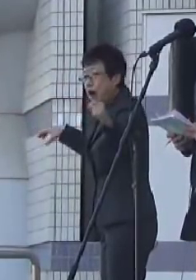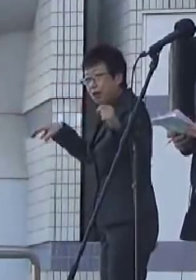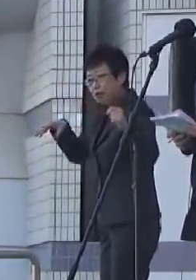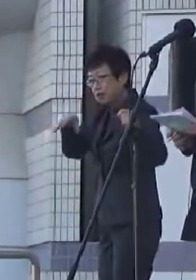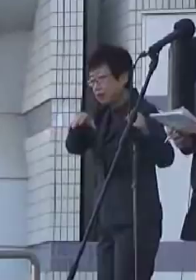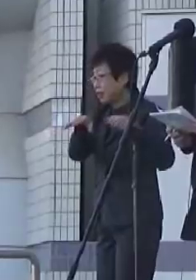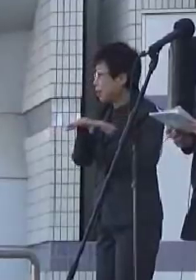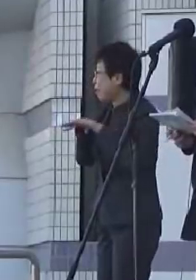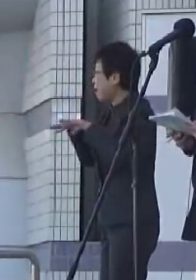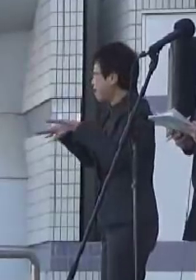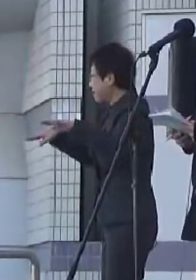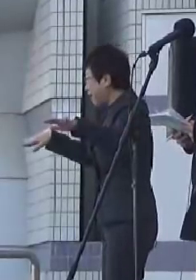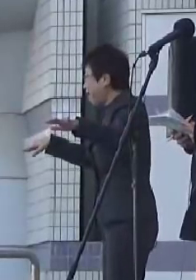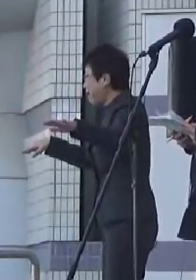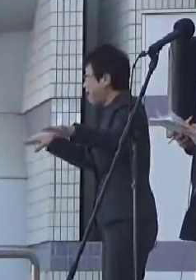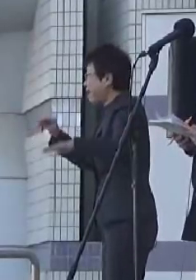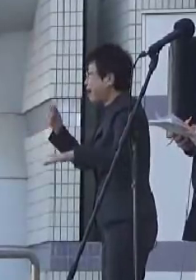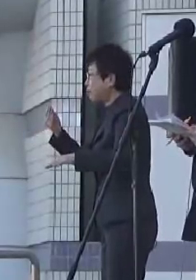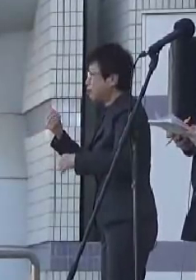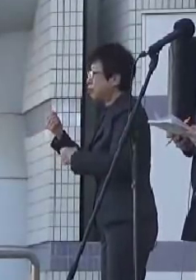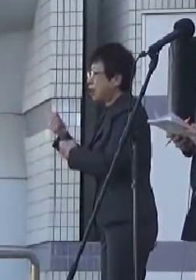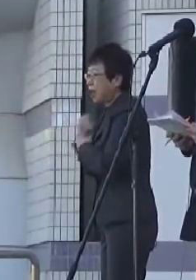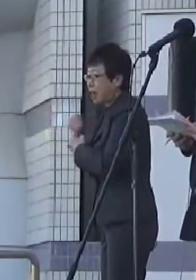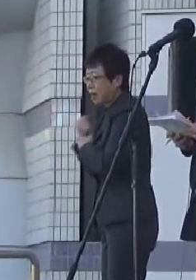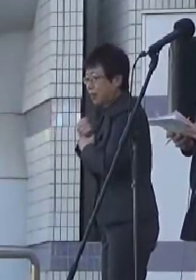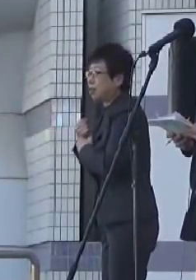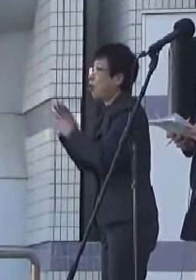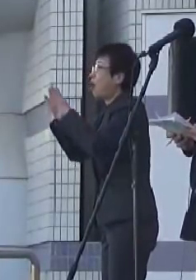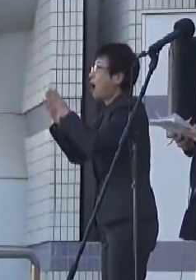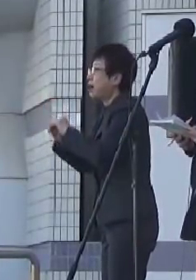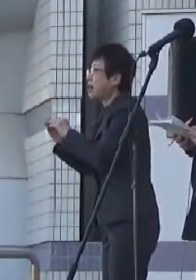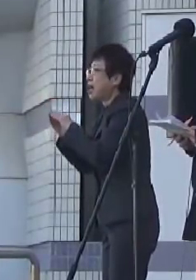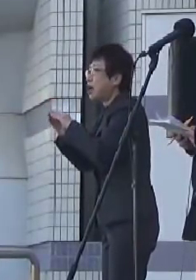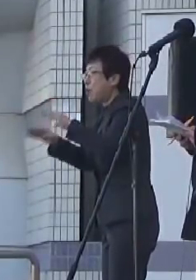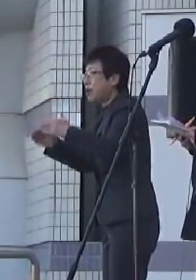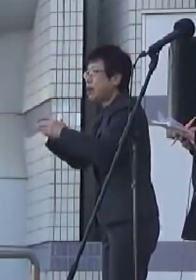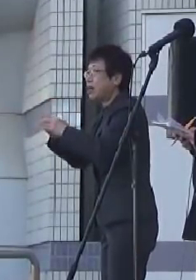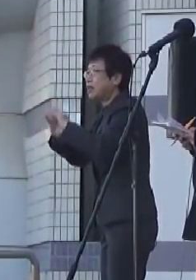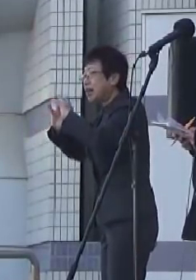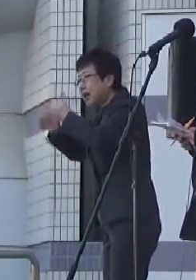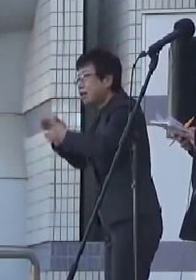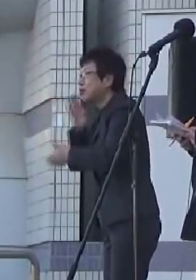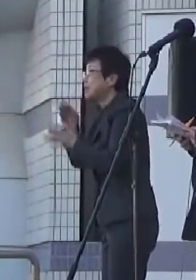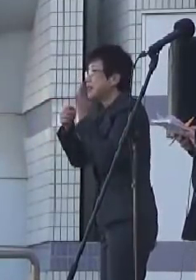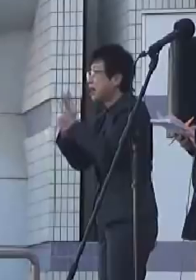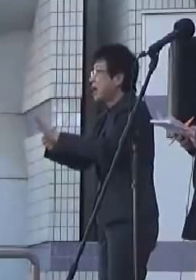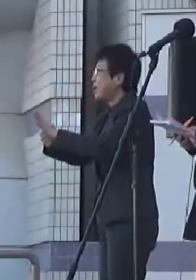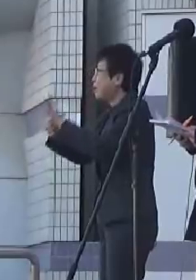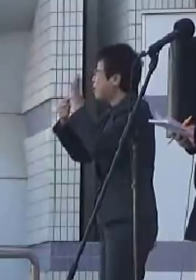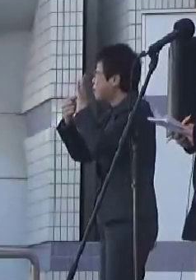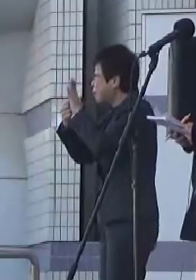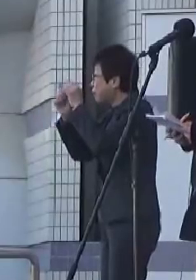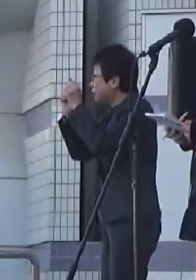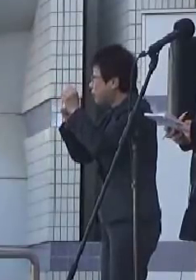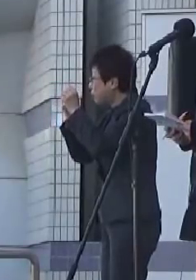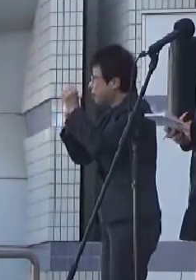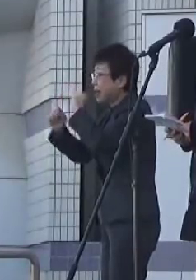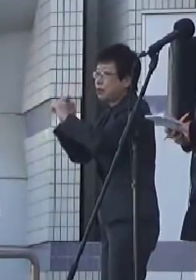って、核兵器の廃絶と平和な世界の実現を目標として活動を続けております